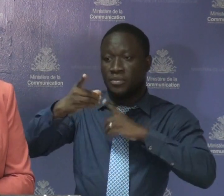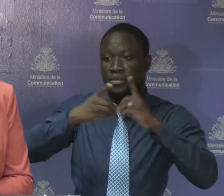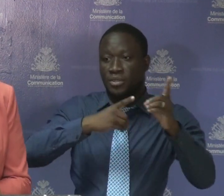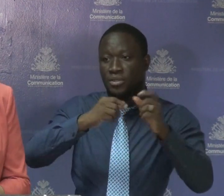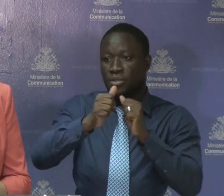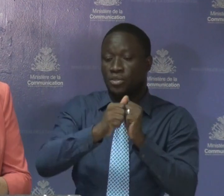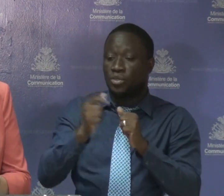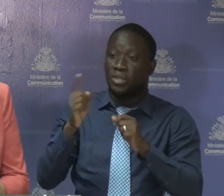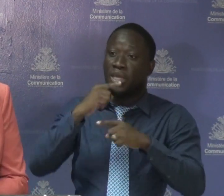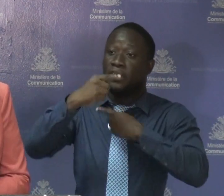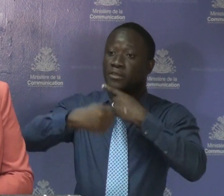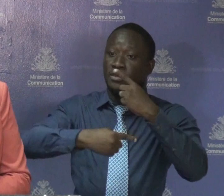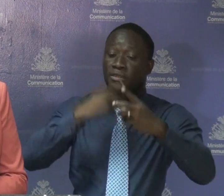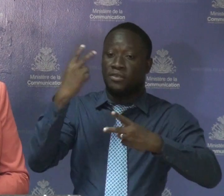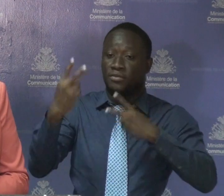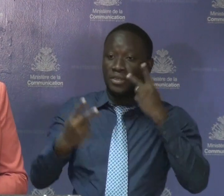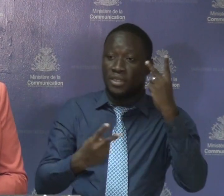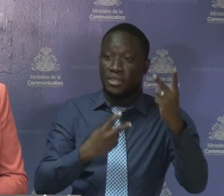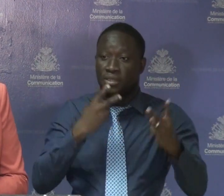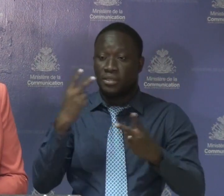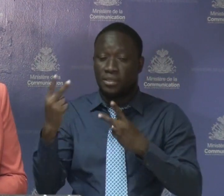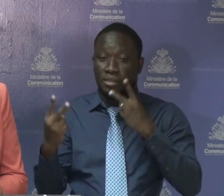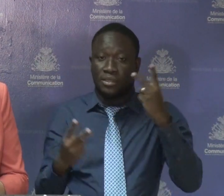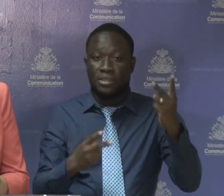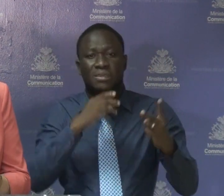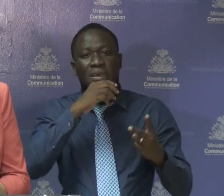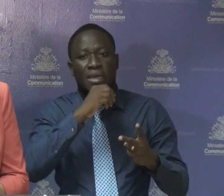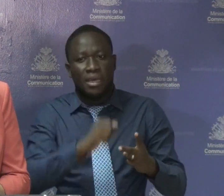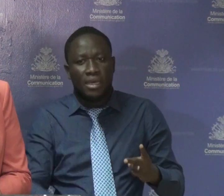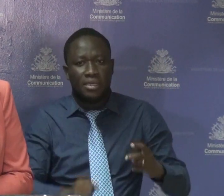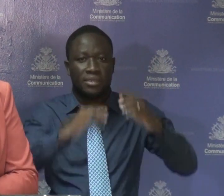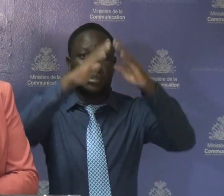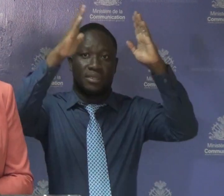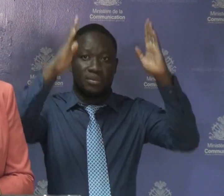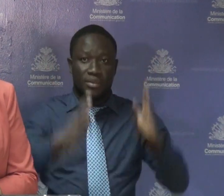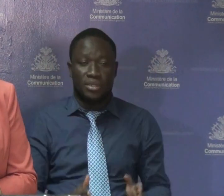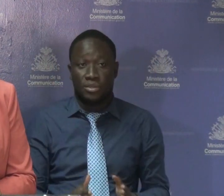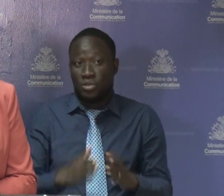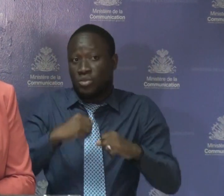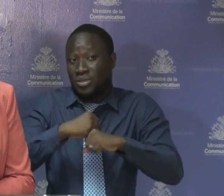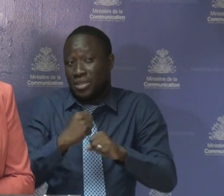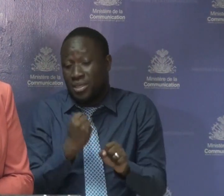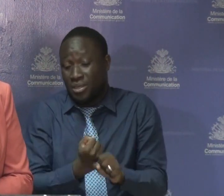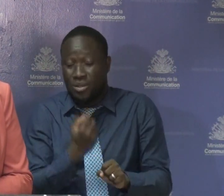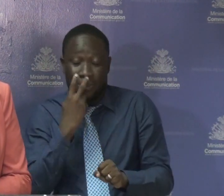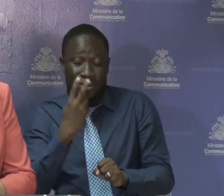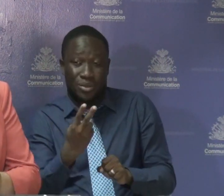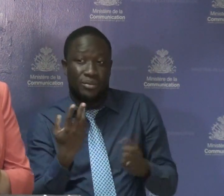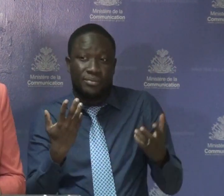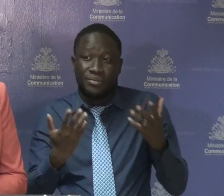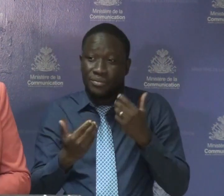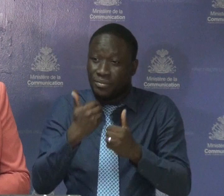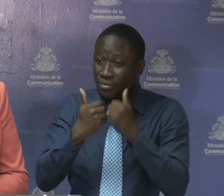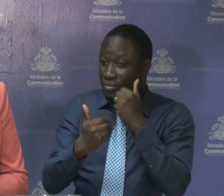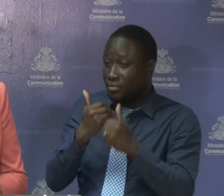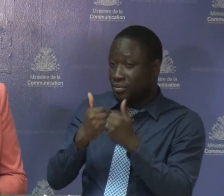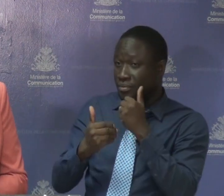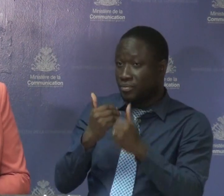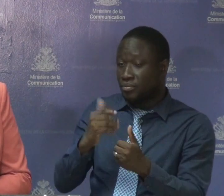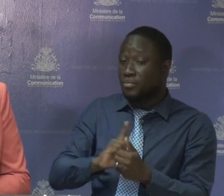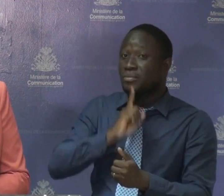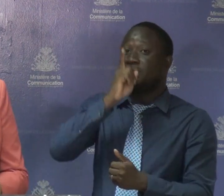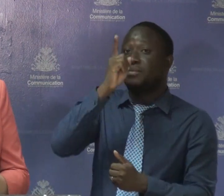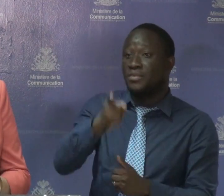général Ispan, côté nous allons visiter certains sites, et côté que nous-mêmes avons proposé tout, de façon que le ministère de tourisme, je vous dis, est capable de remplir Wally,